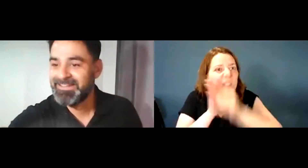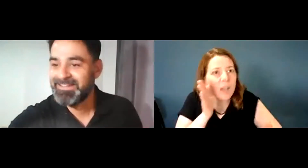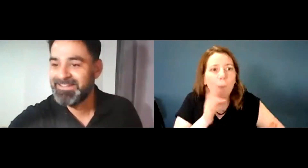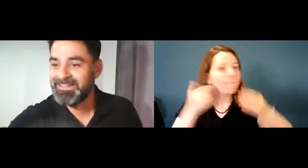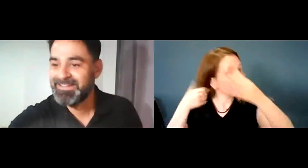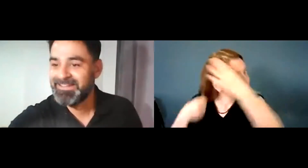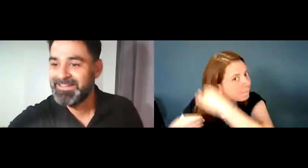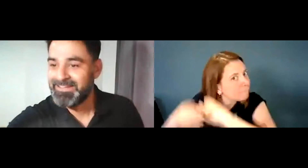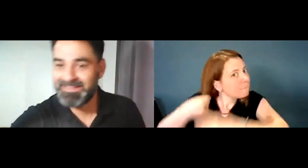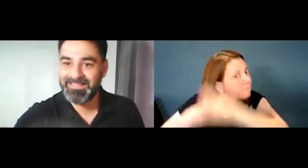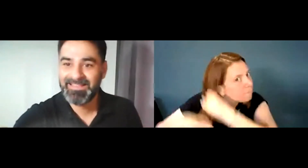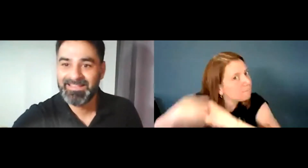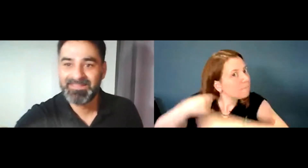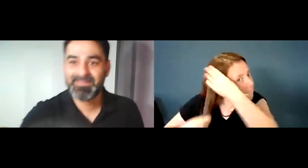año dije, basta, rulitos.